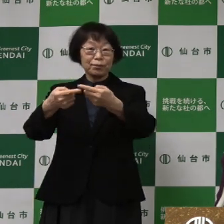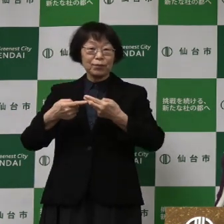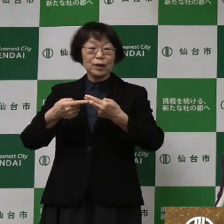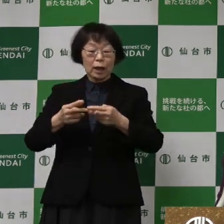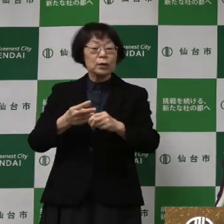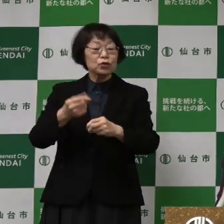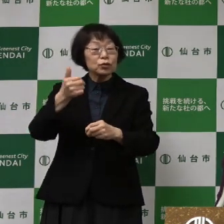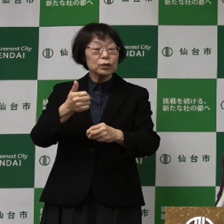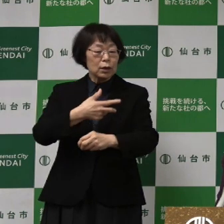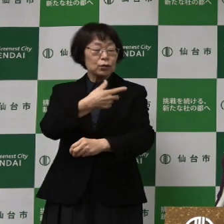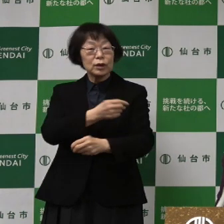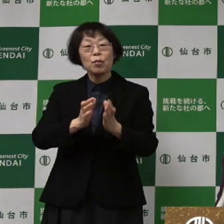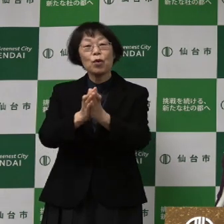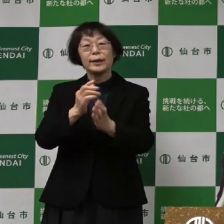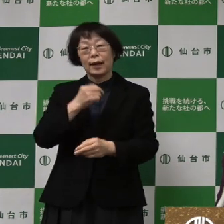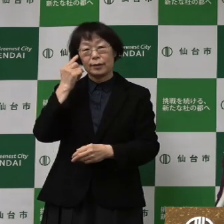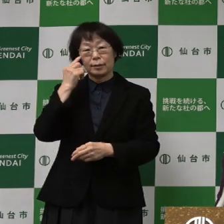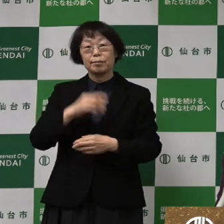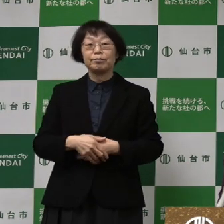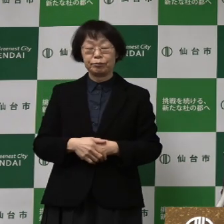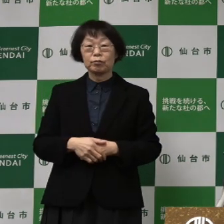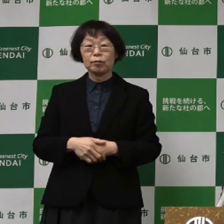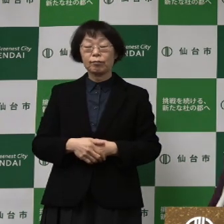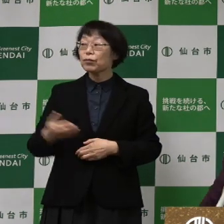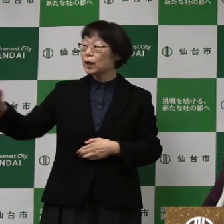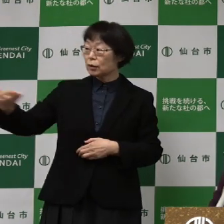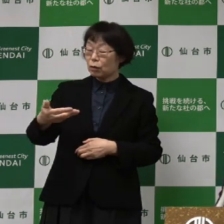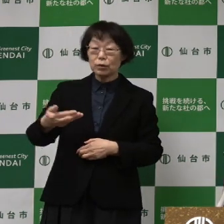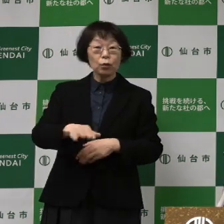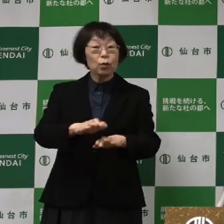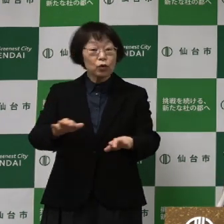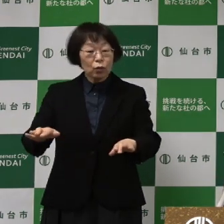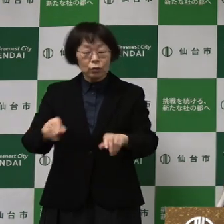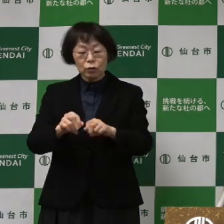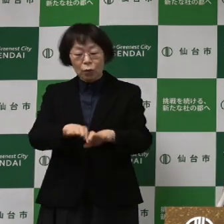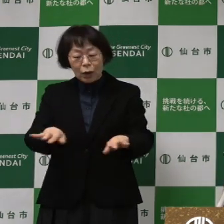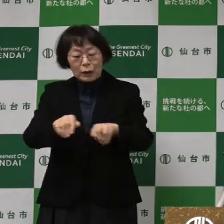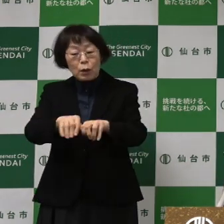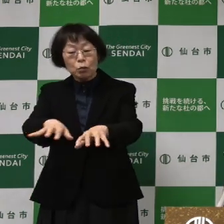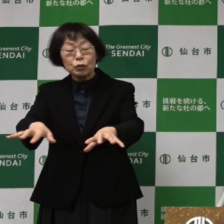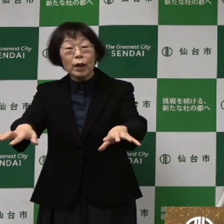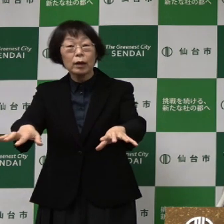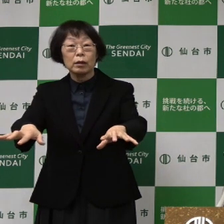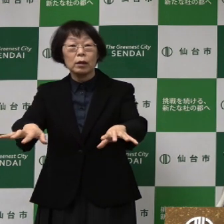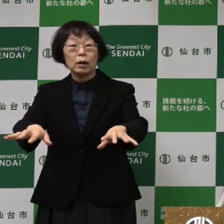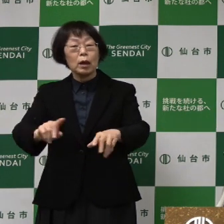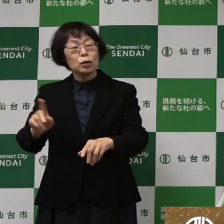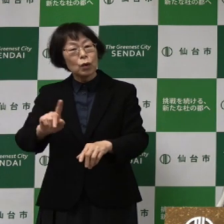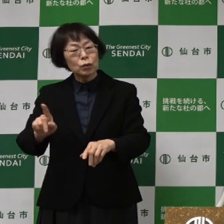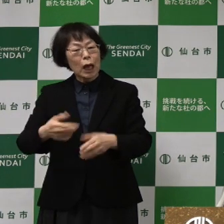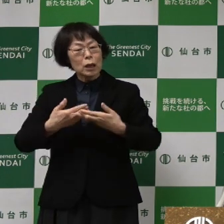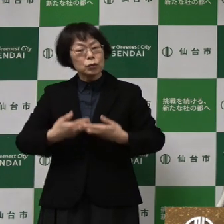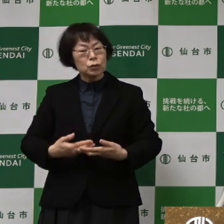ところです。 その子どものですね、感染が多いんですけども、どれくらいの重症